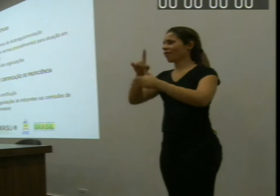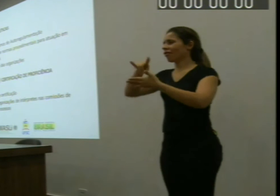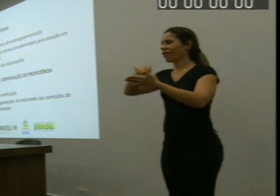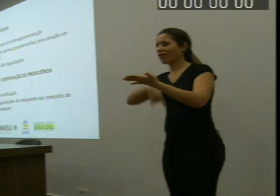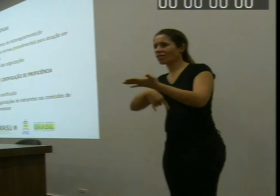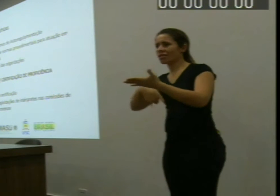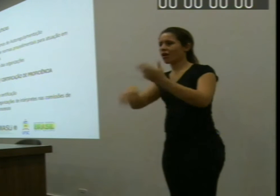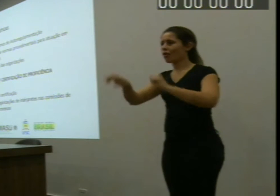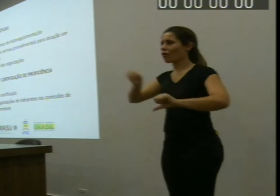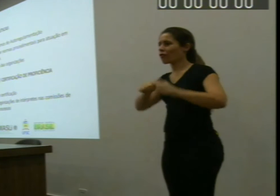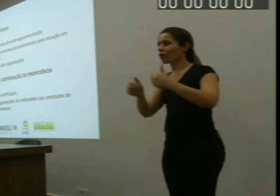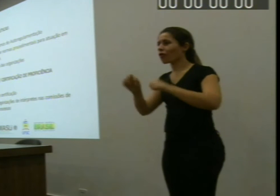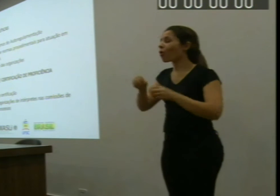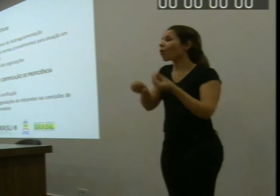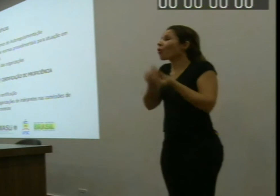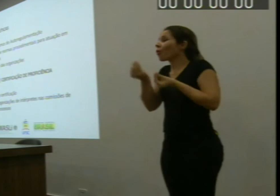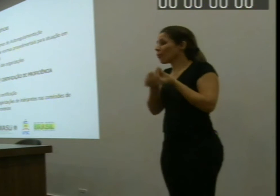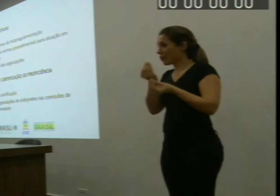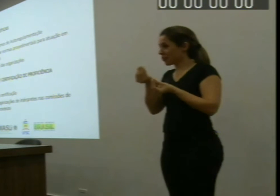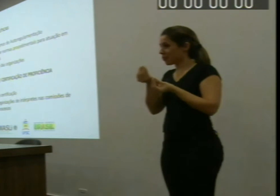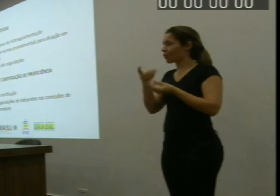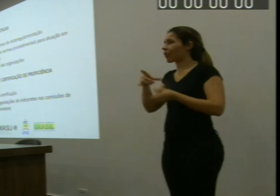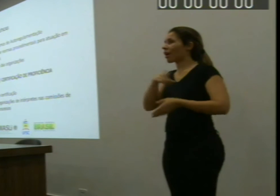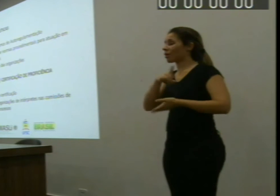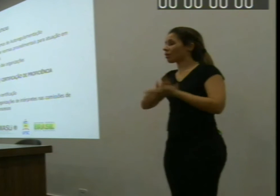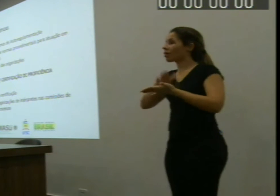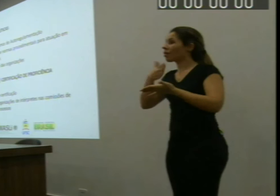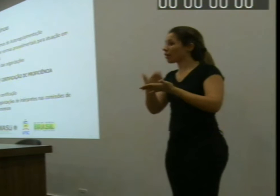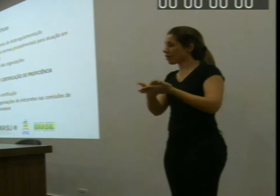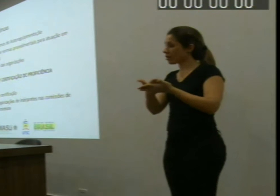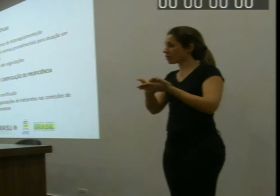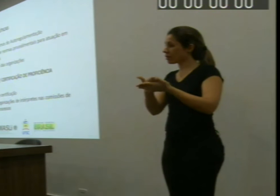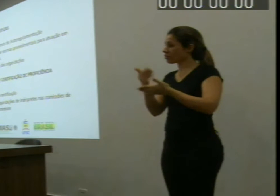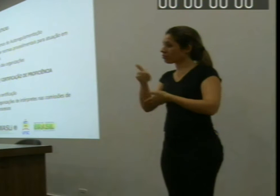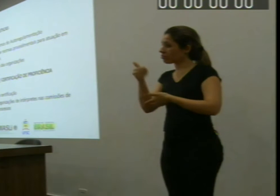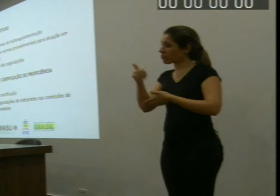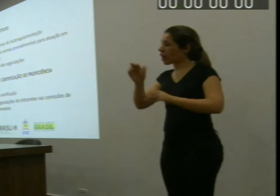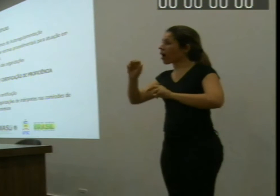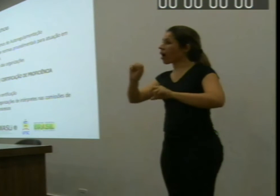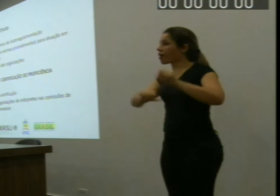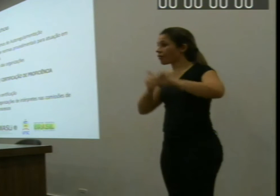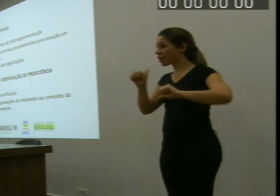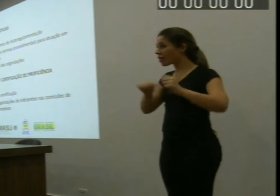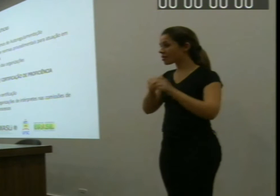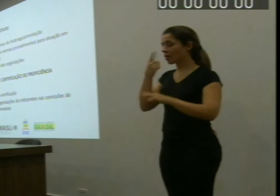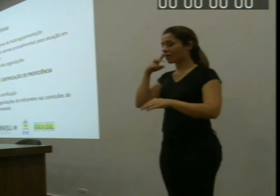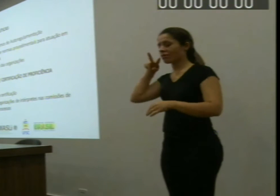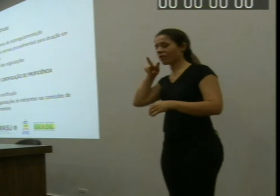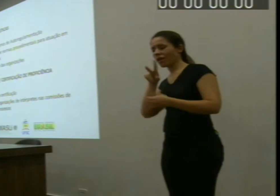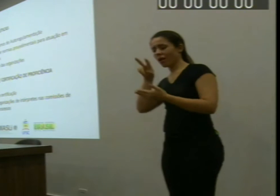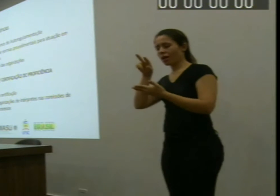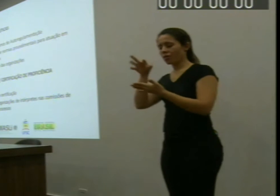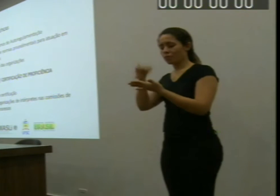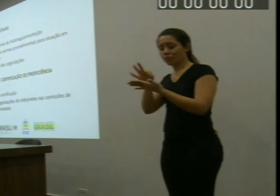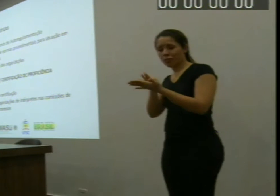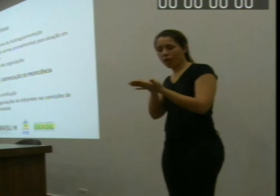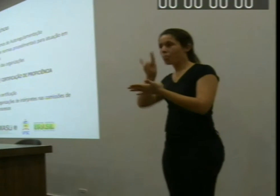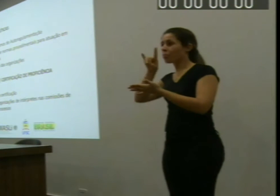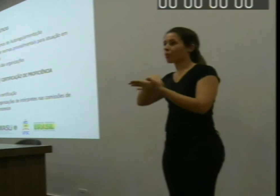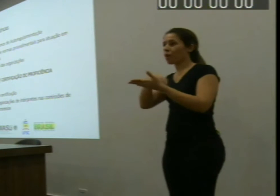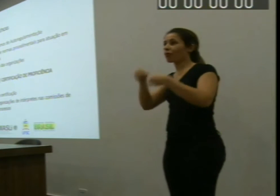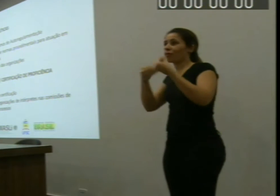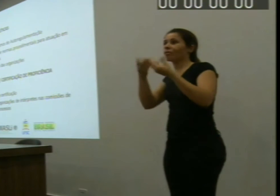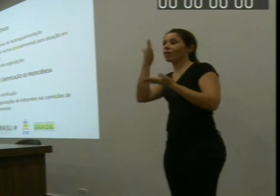Há interpretes que participam da avaliação que fazem a correção das provas isso h o próprio